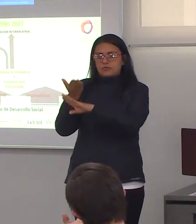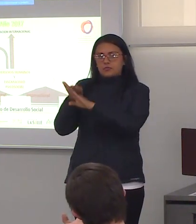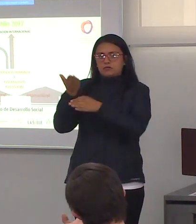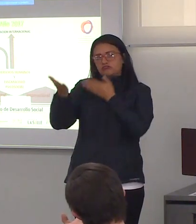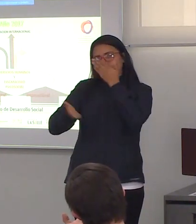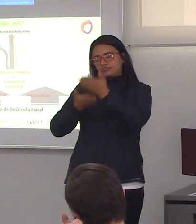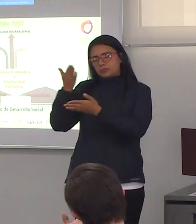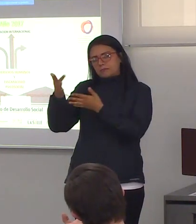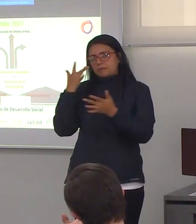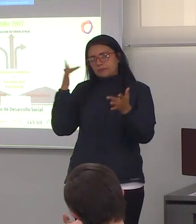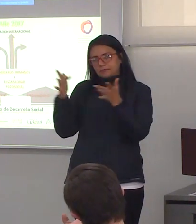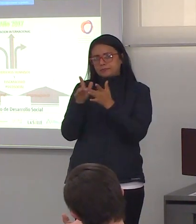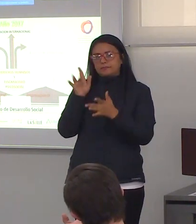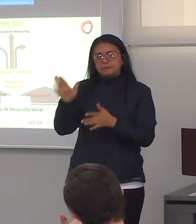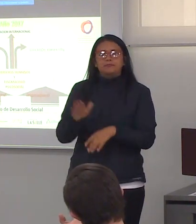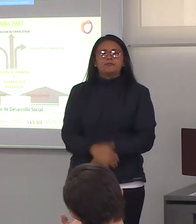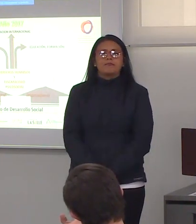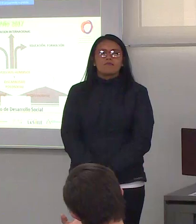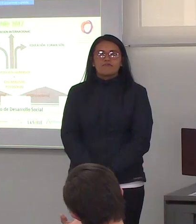vertiente